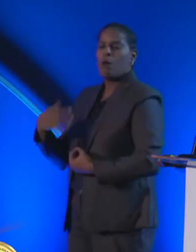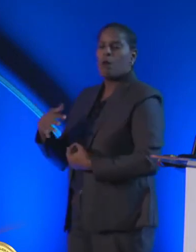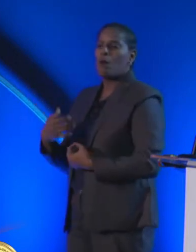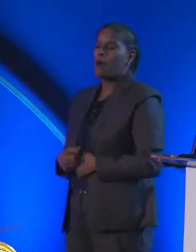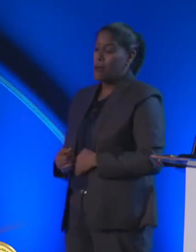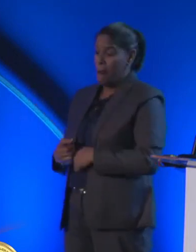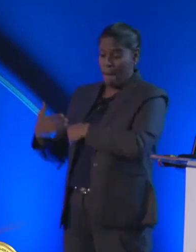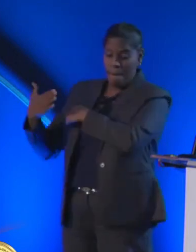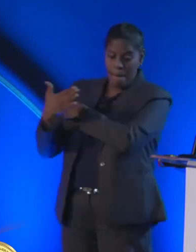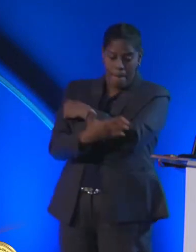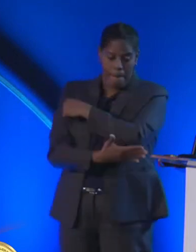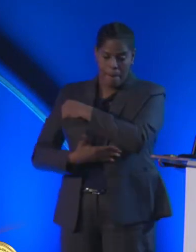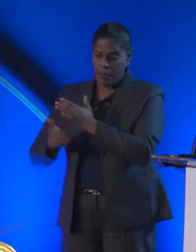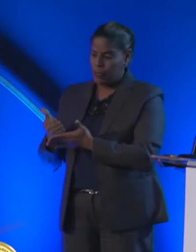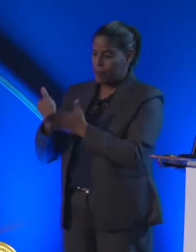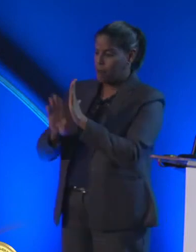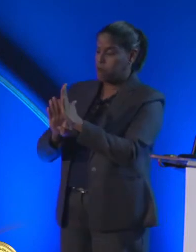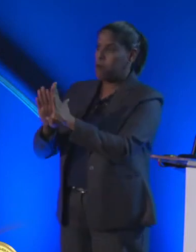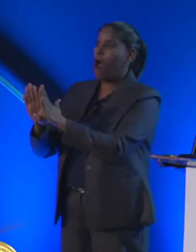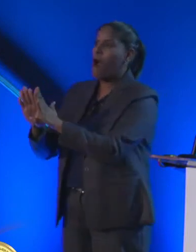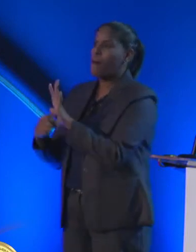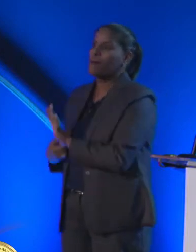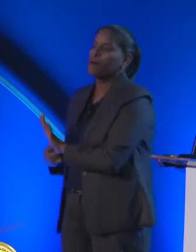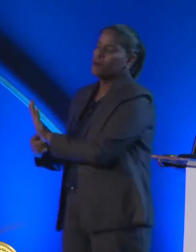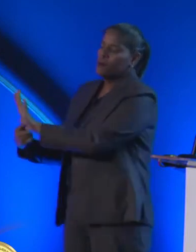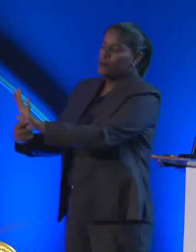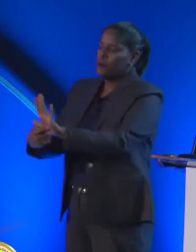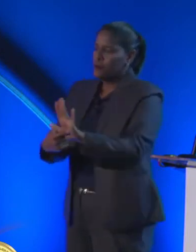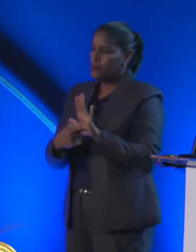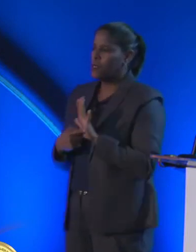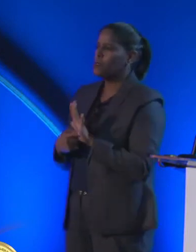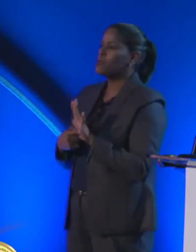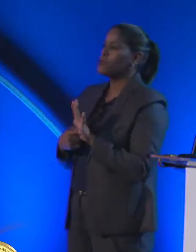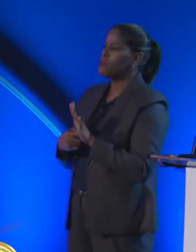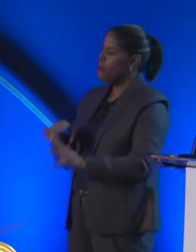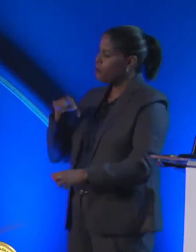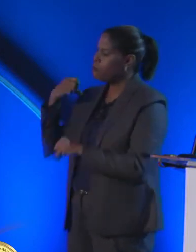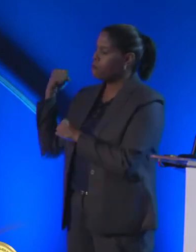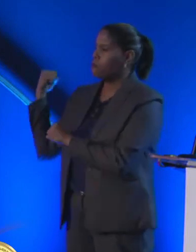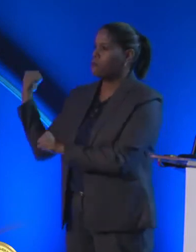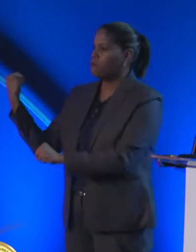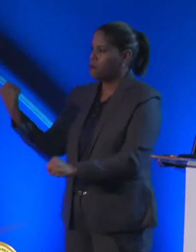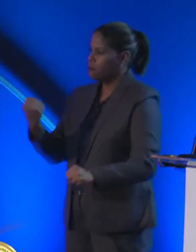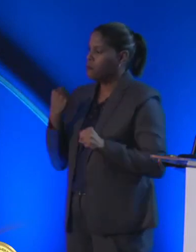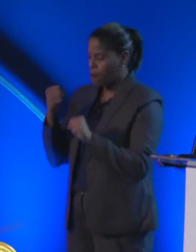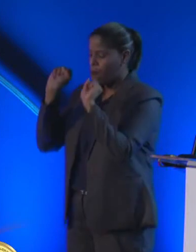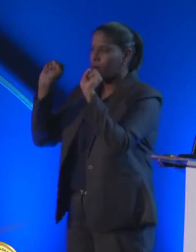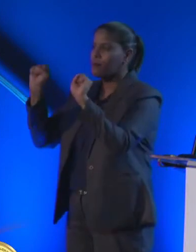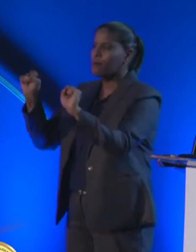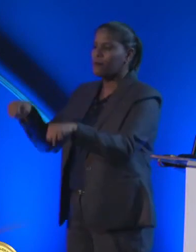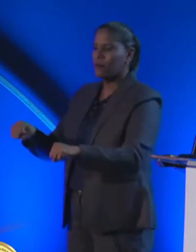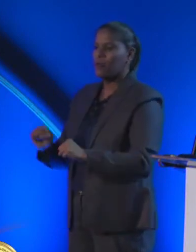país adelante muestra cada día esa fuerza que hace posible